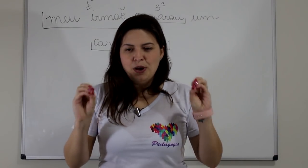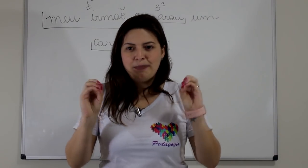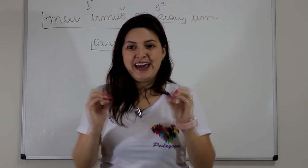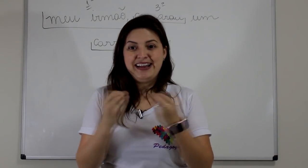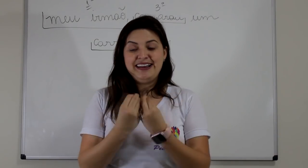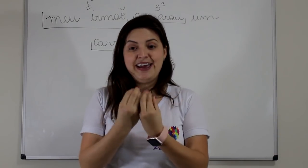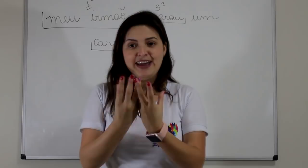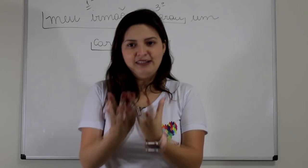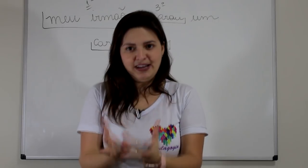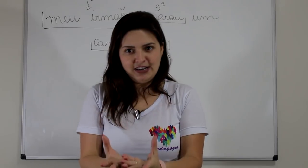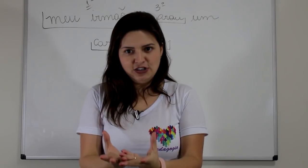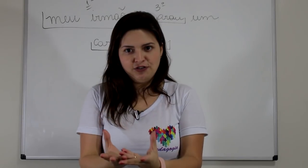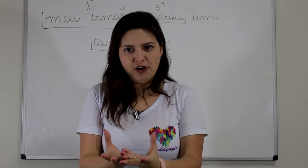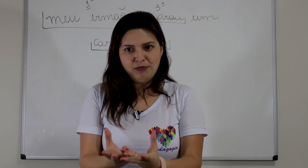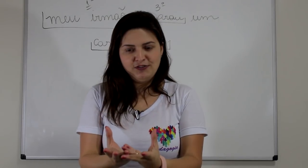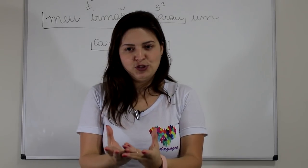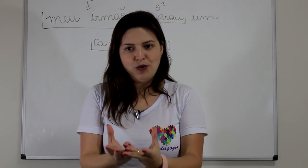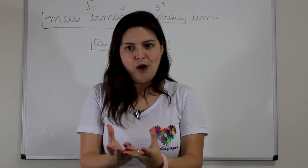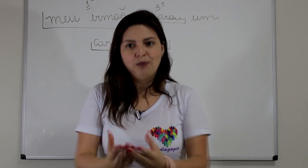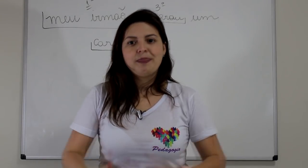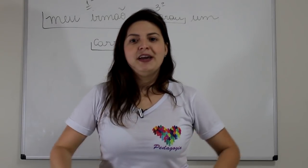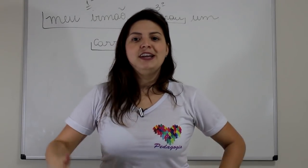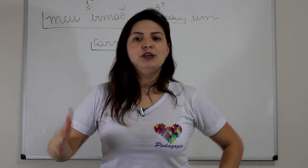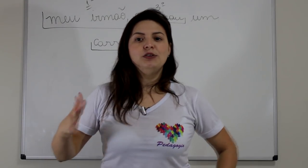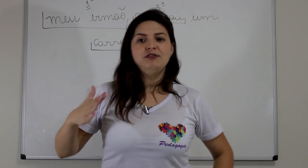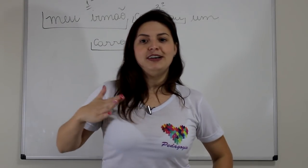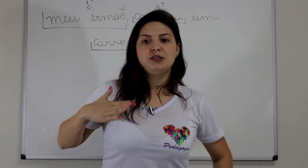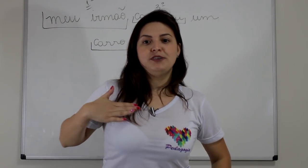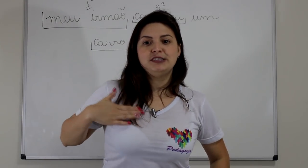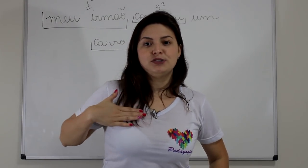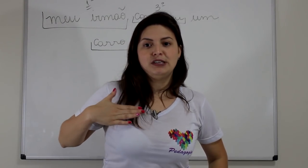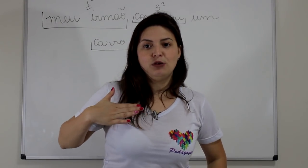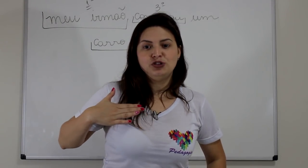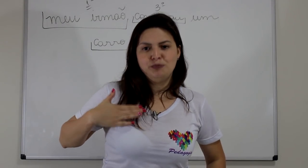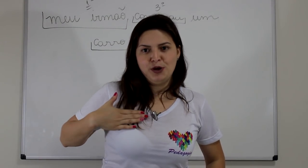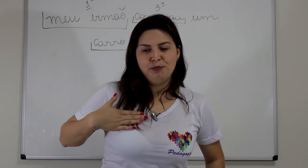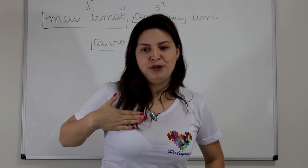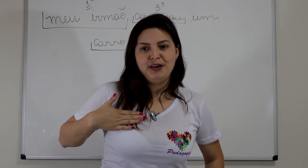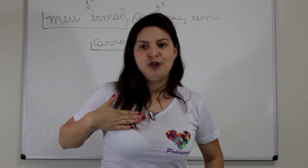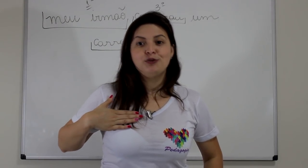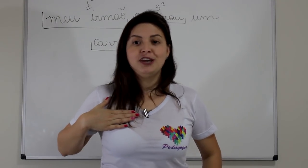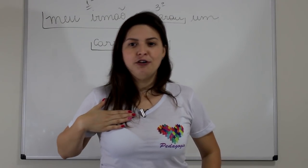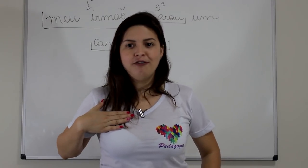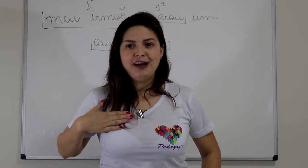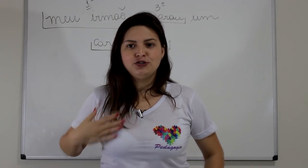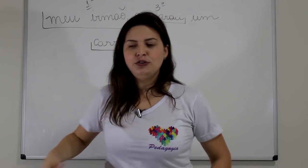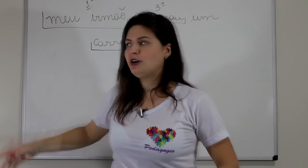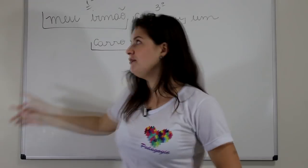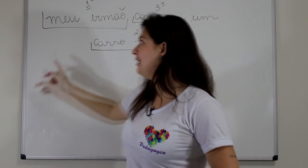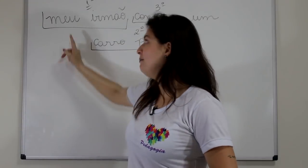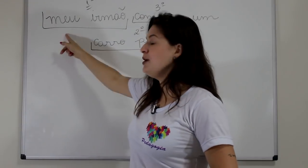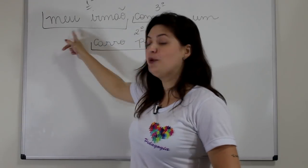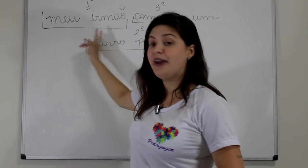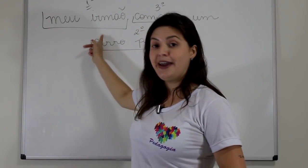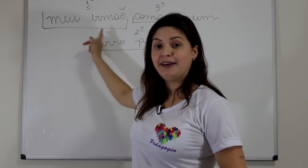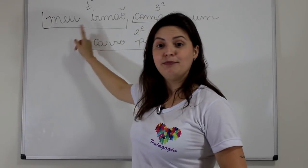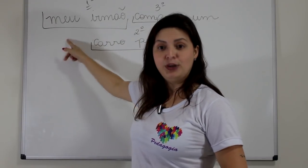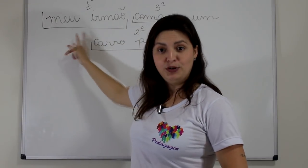para ele entender de forma visual. Então, ao invés de eu fazer o sinal de meu primeiro, o que eu faço? Eu quero falar meu quem? Meu